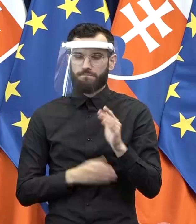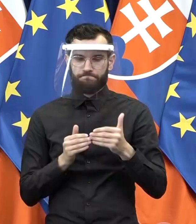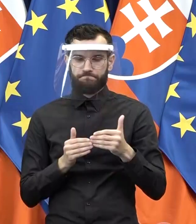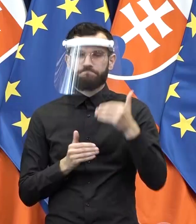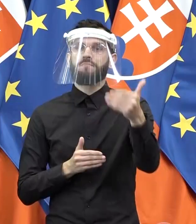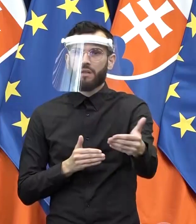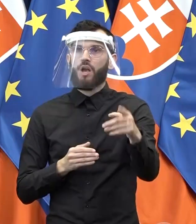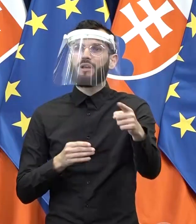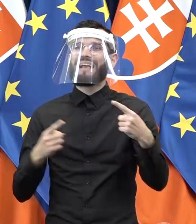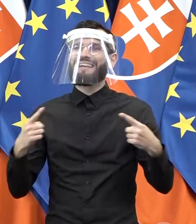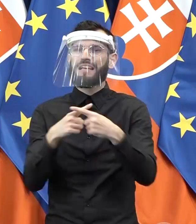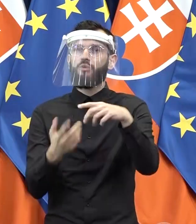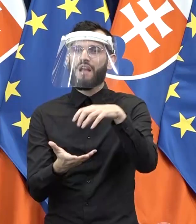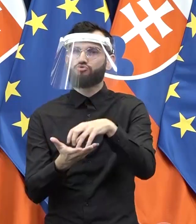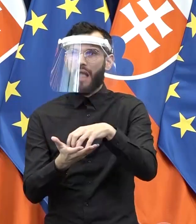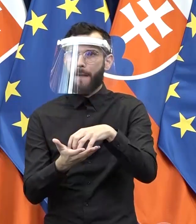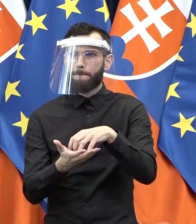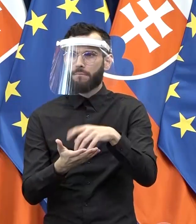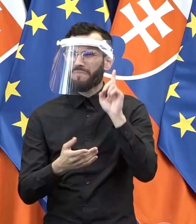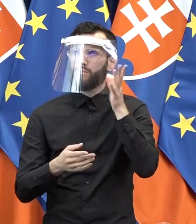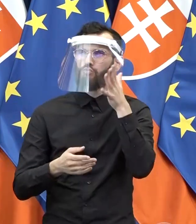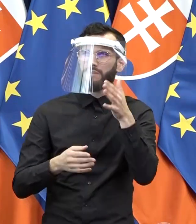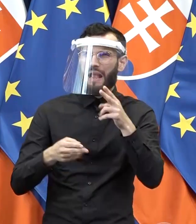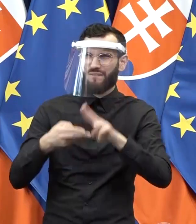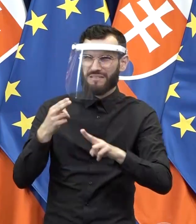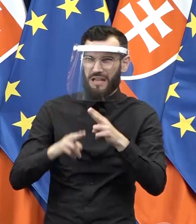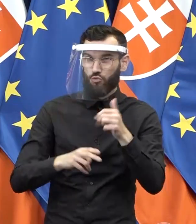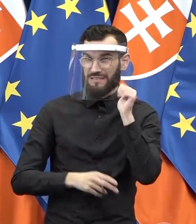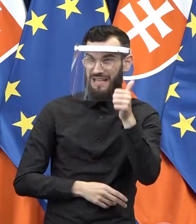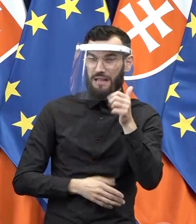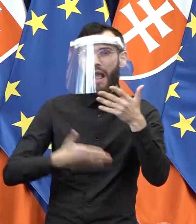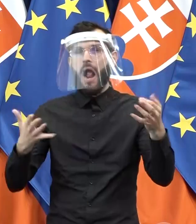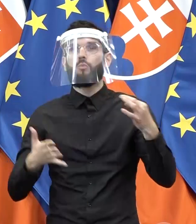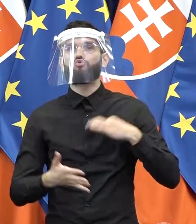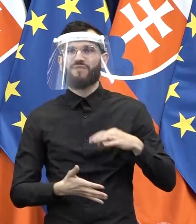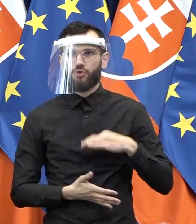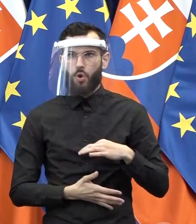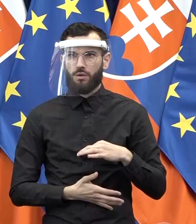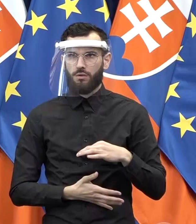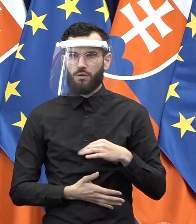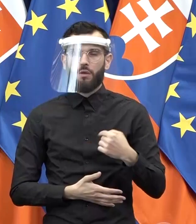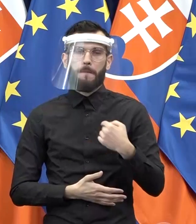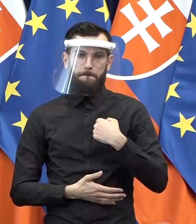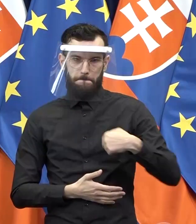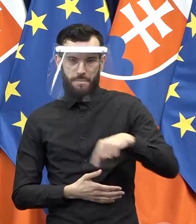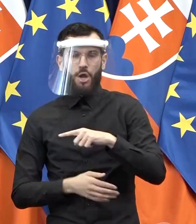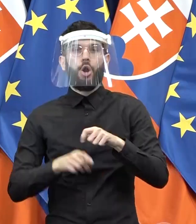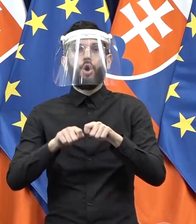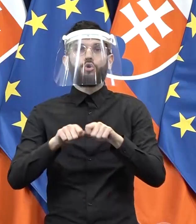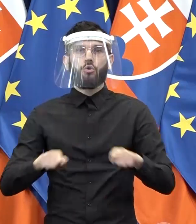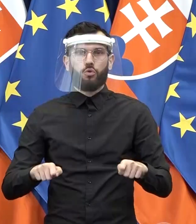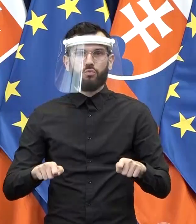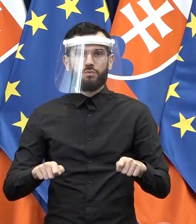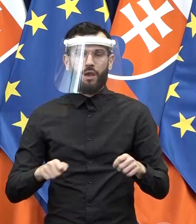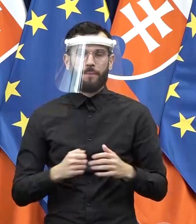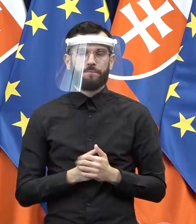krízového štábu, ktorý zrejme bude niekedy buď v stredu, či buď zajtra, alebo vo štvrtok. Rozhodli sme sa, tak ako